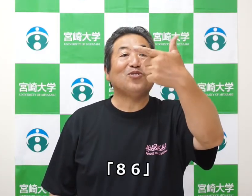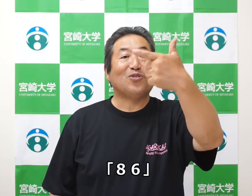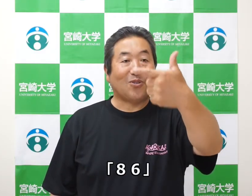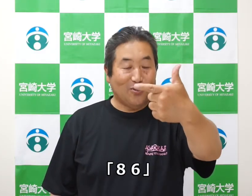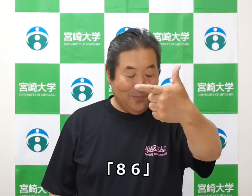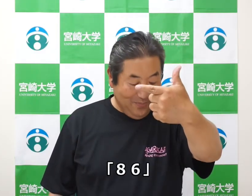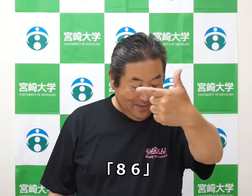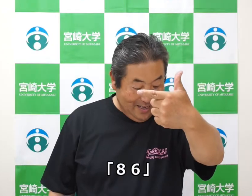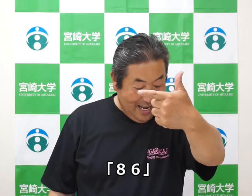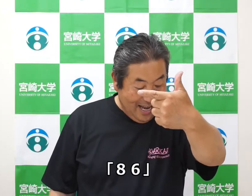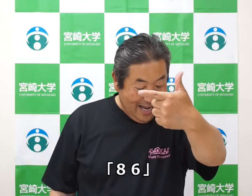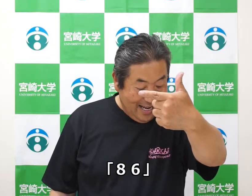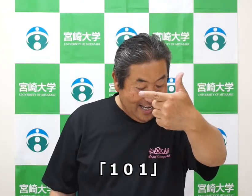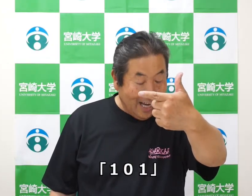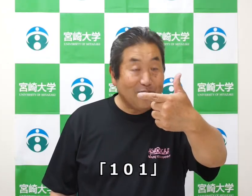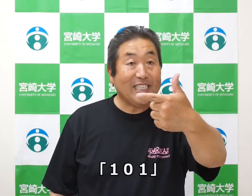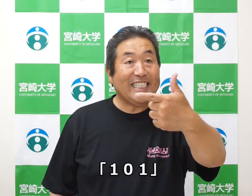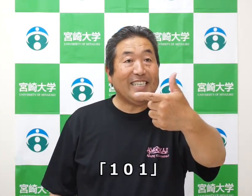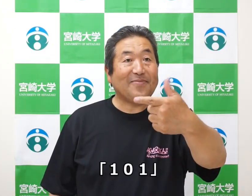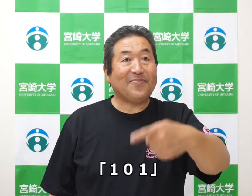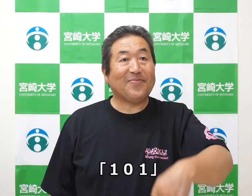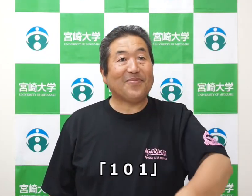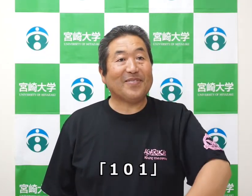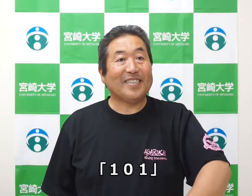86、101、